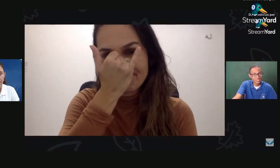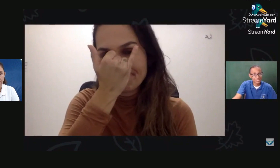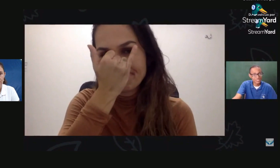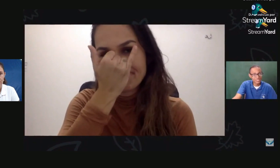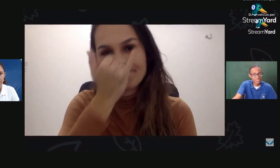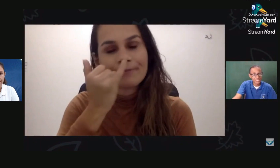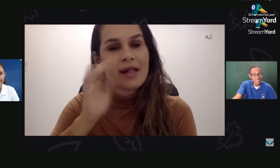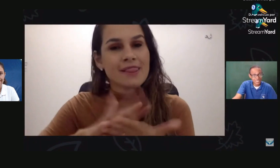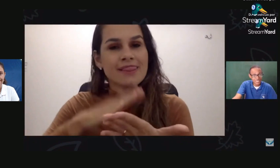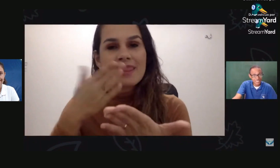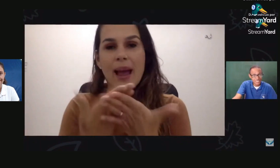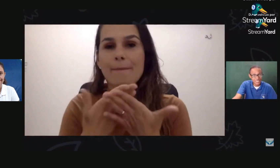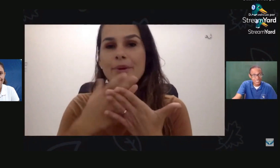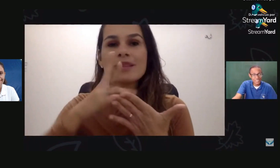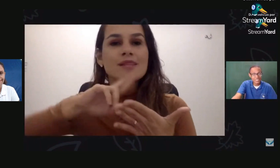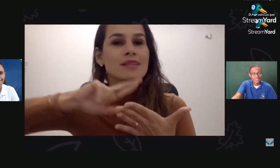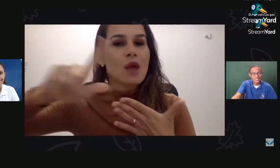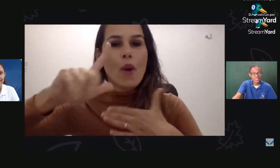e intérprete.